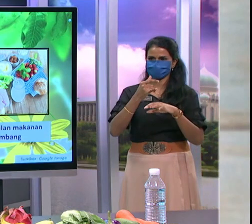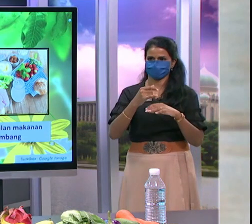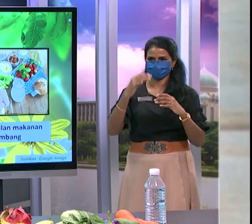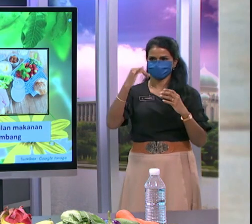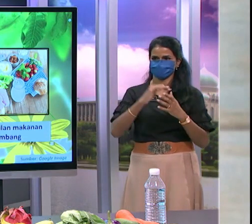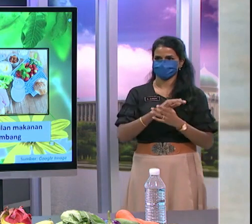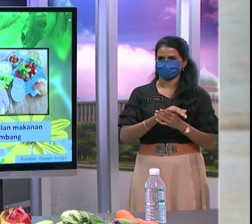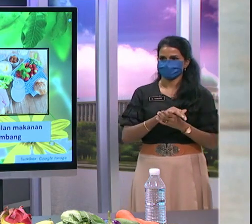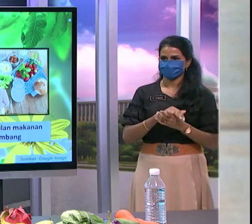panggil Yogesh.